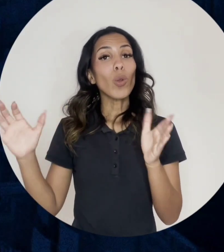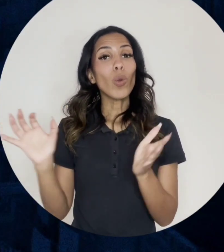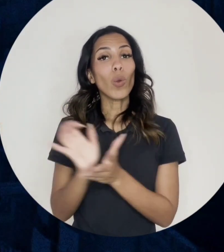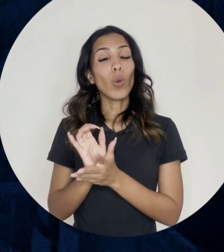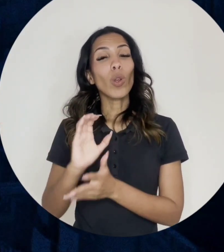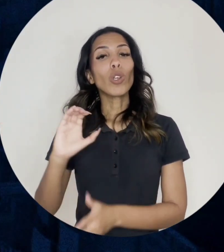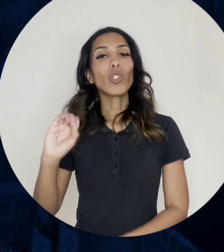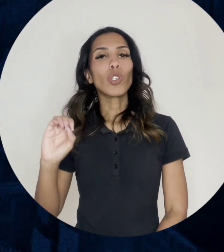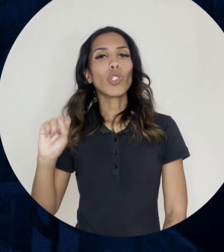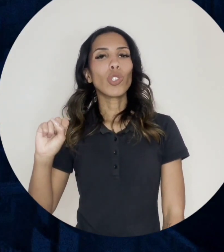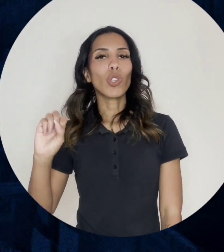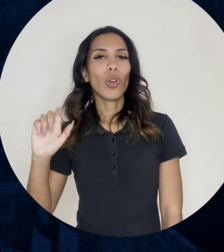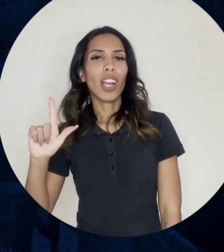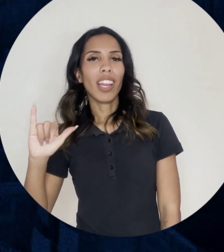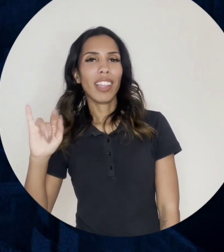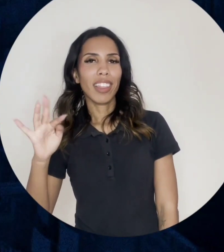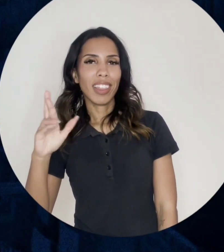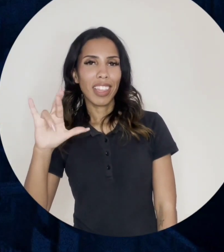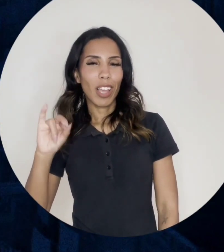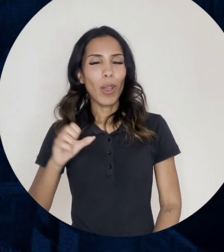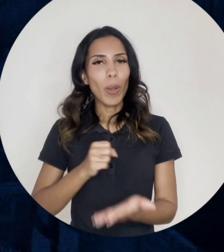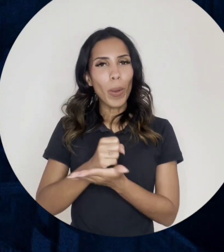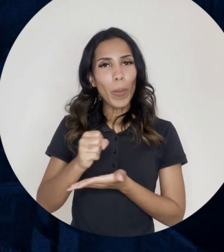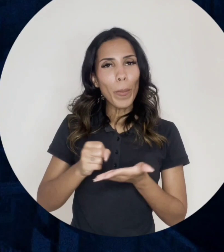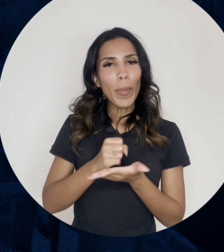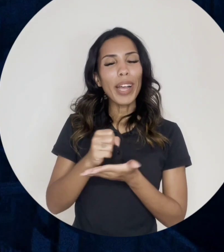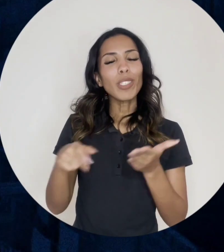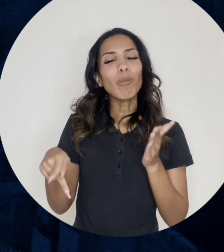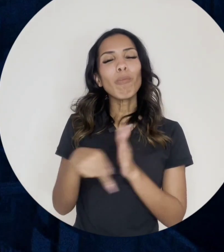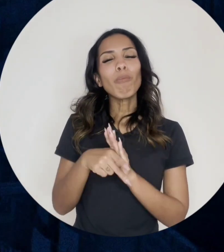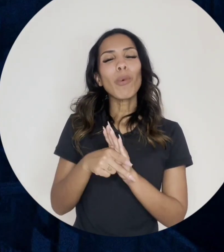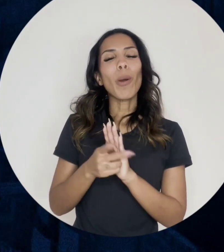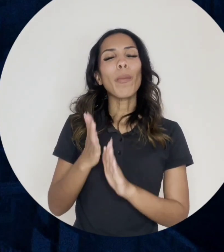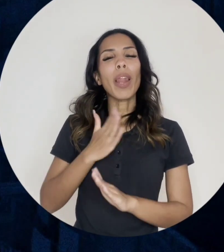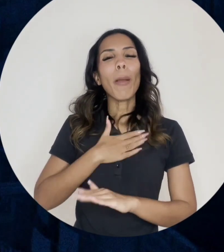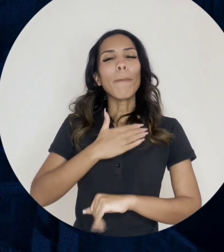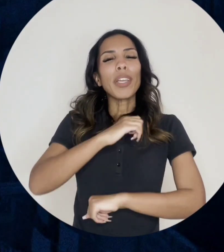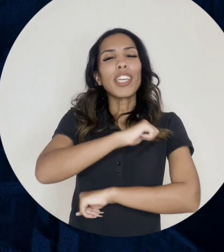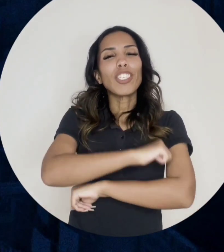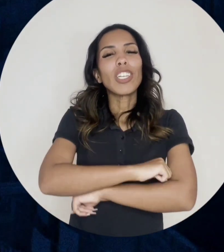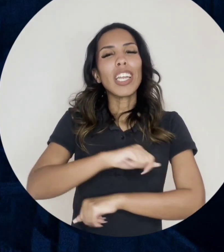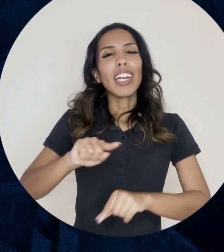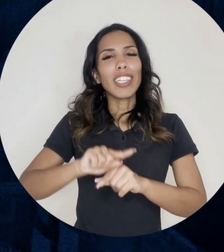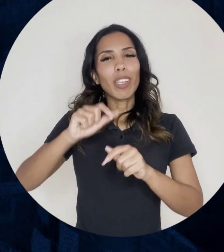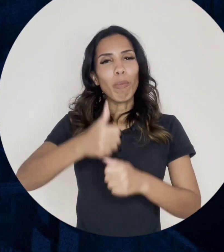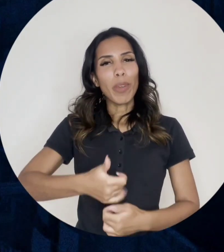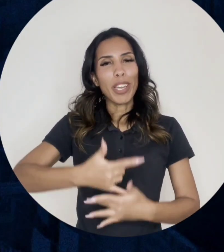Solitário, usada como base para o quadro da Minha Janela e também nos créditos.